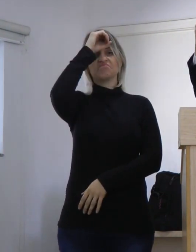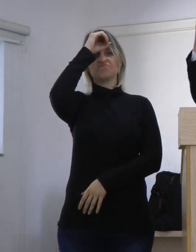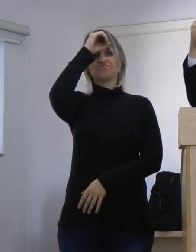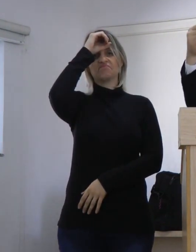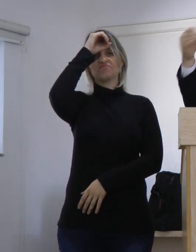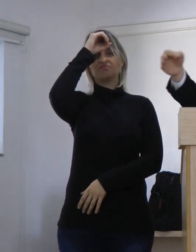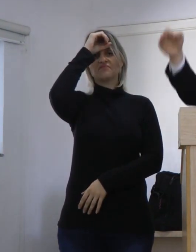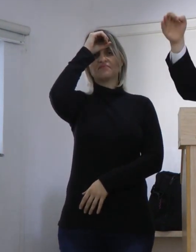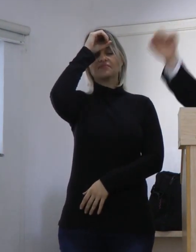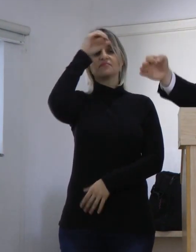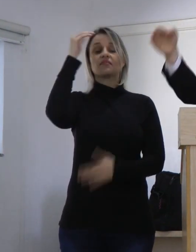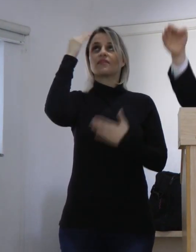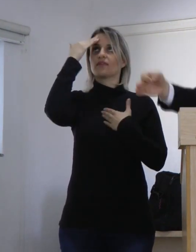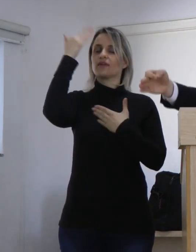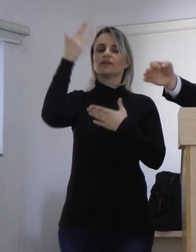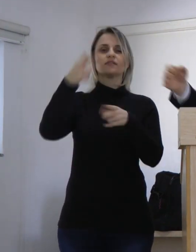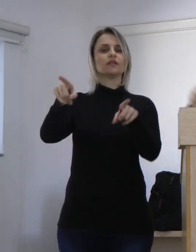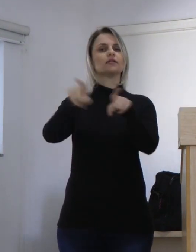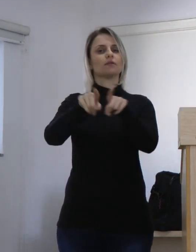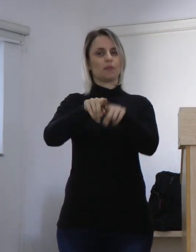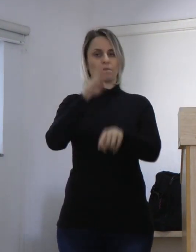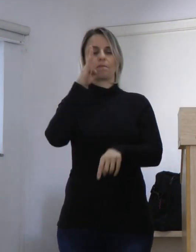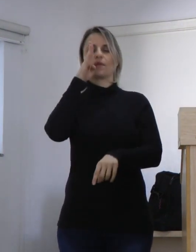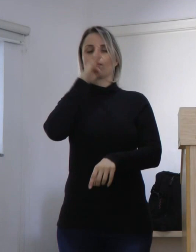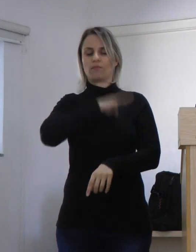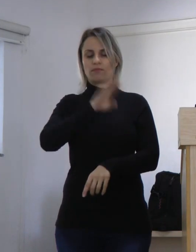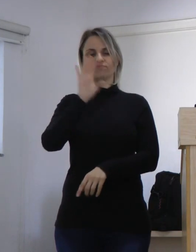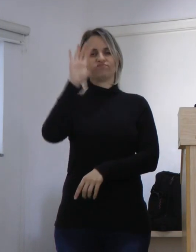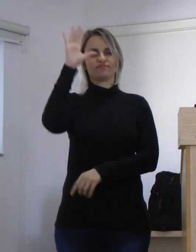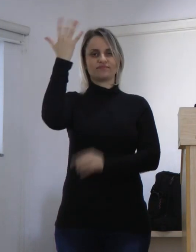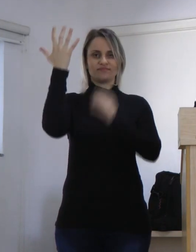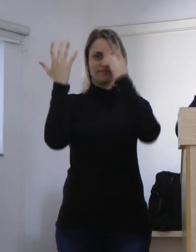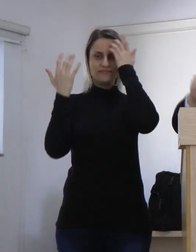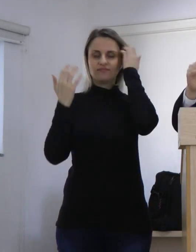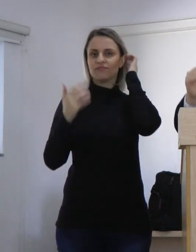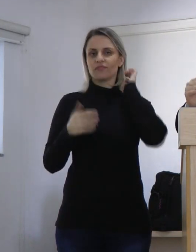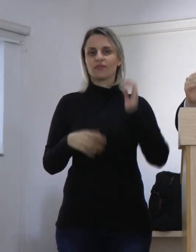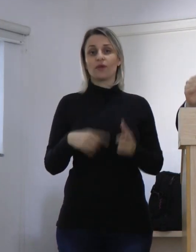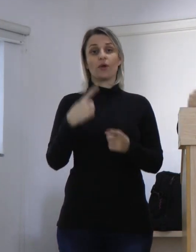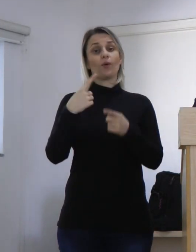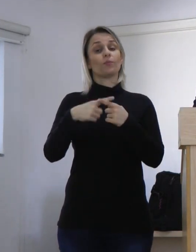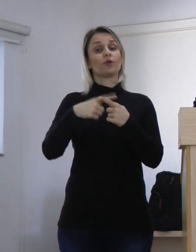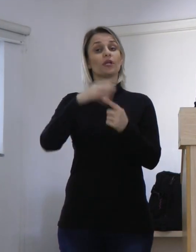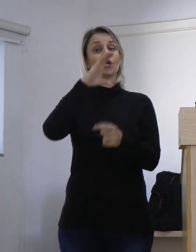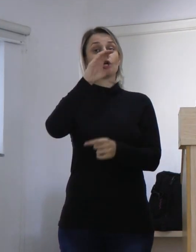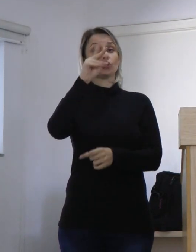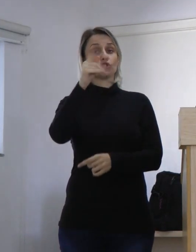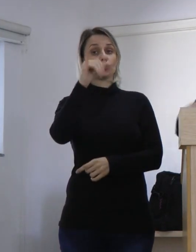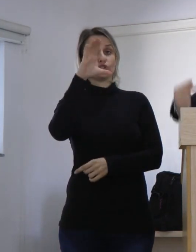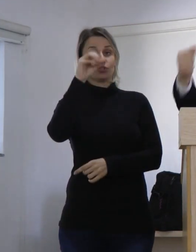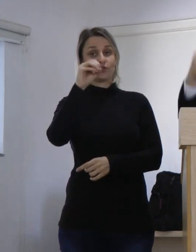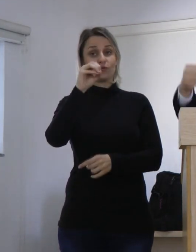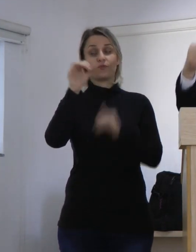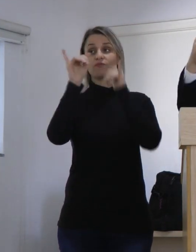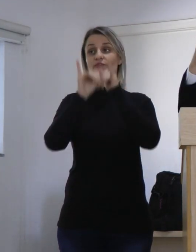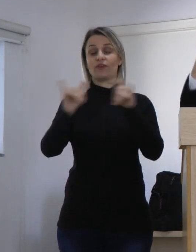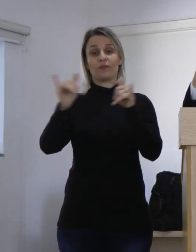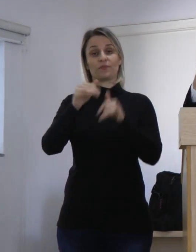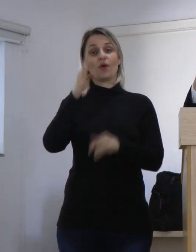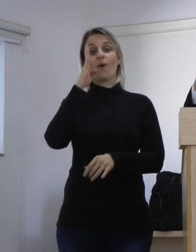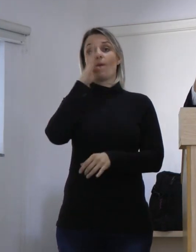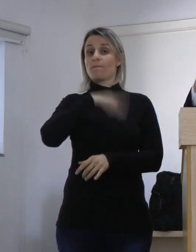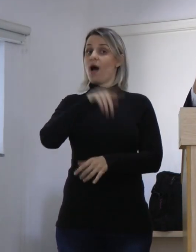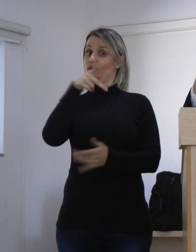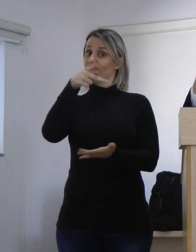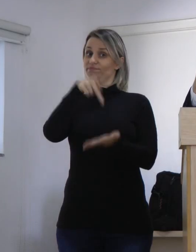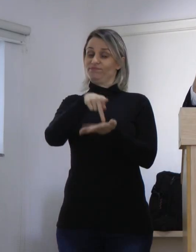E agradecer também pelo mal que nos acontece. Porque Chico Xavier vai dizer que o mal que nos acontece é na verdade um